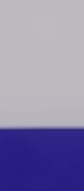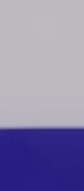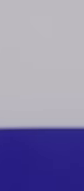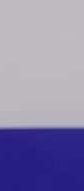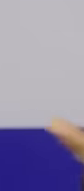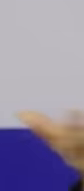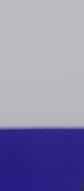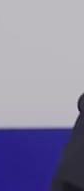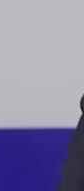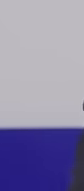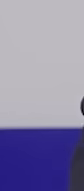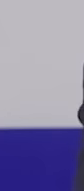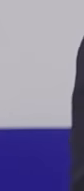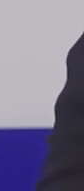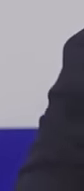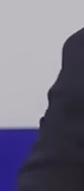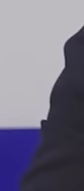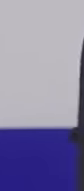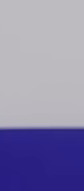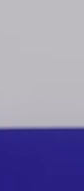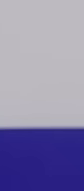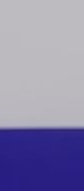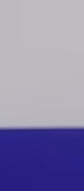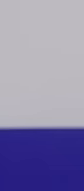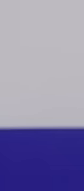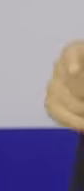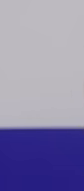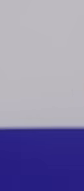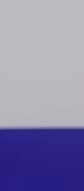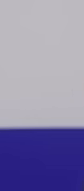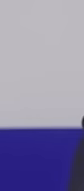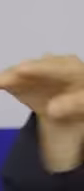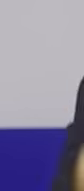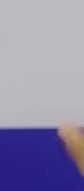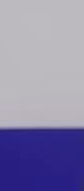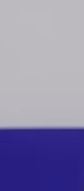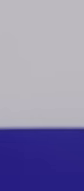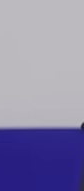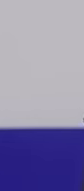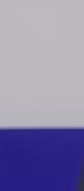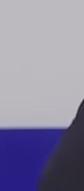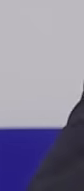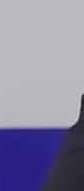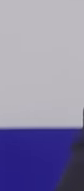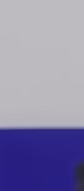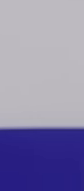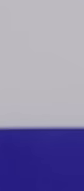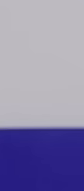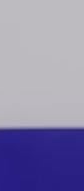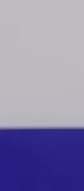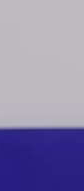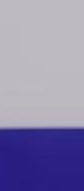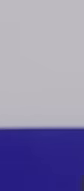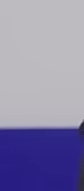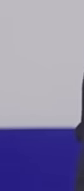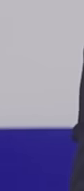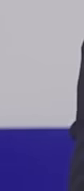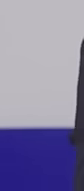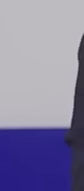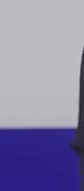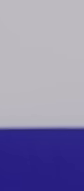합니다. 남녀 모두 동등하게 일하고 함께 양육하는 사회 분위기를 만들어 가야 합니다.